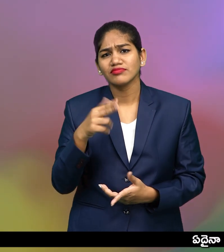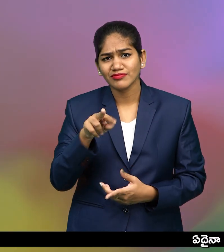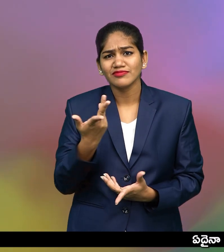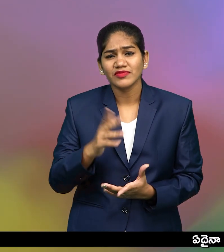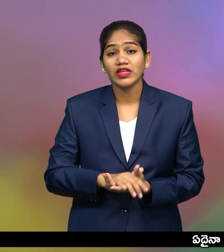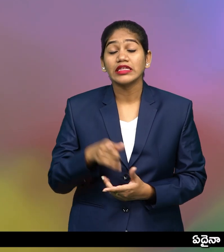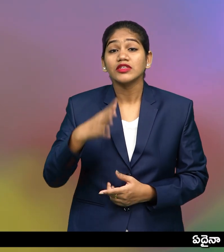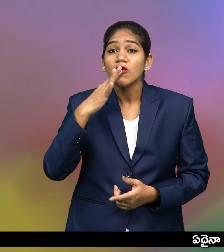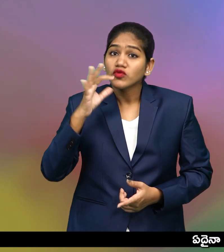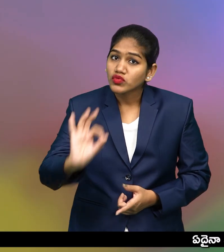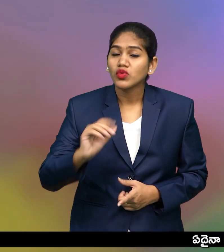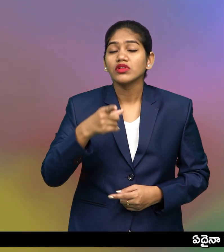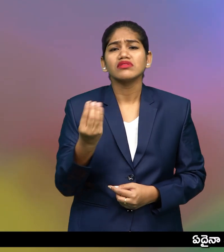ఏదైనా కొనుగోలు చేయవచ్చు,